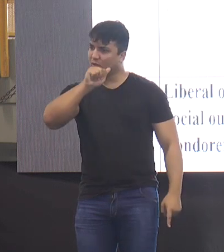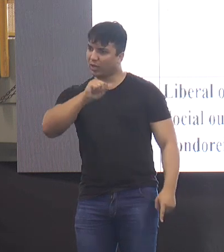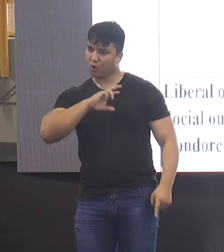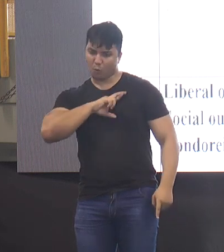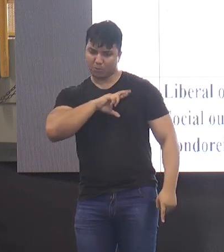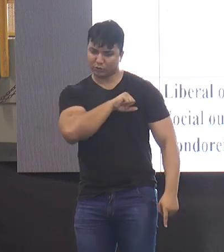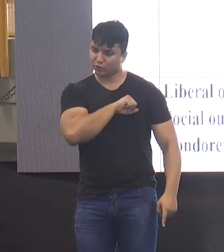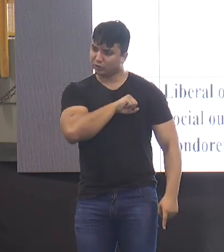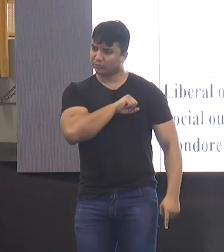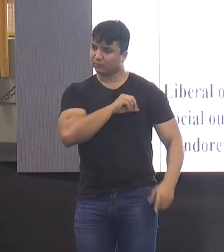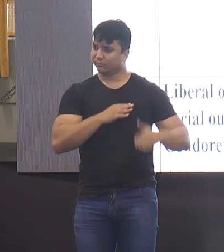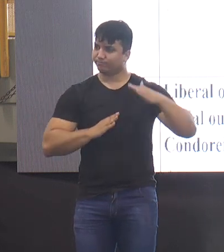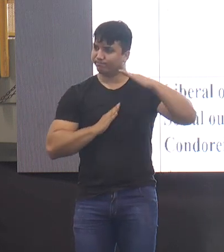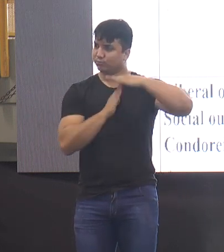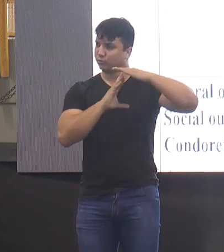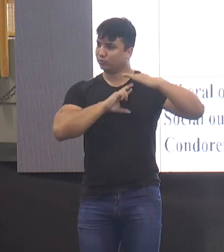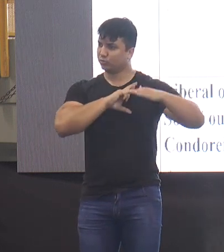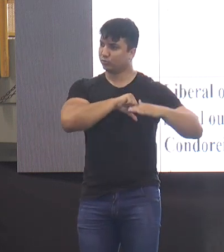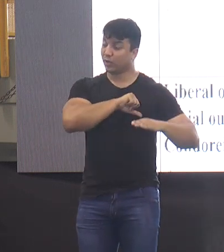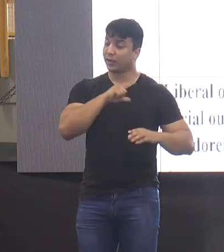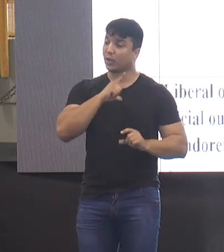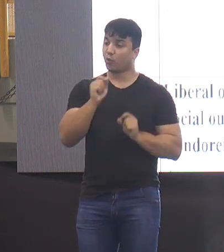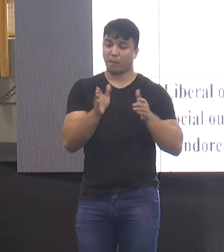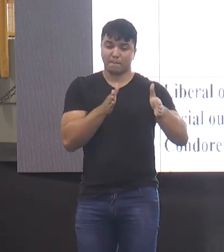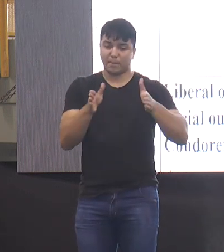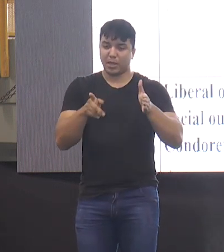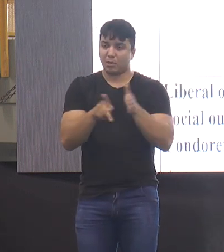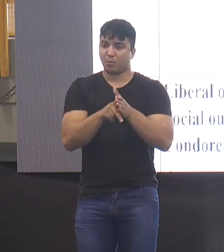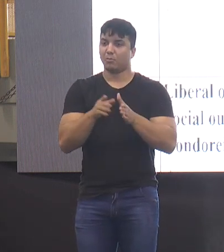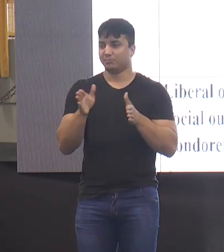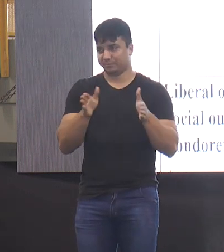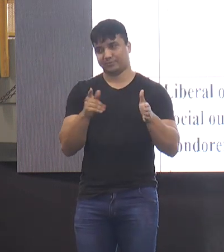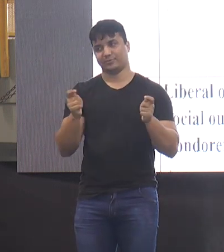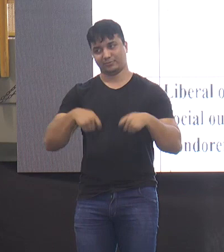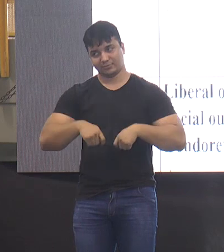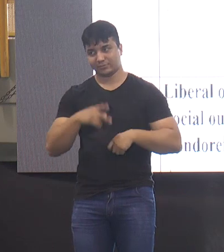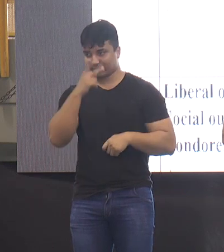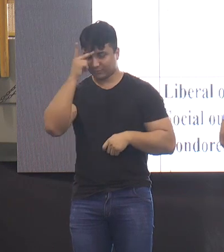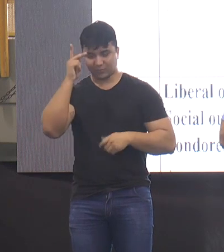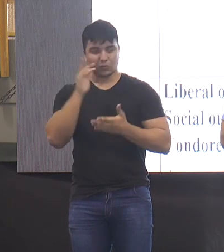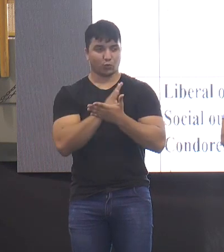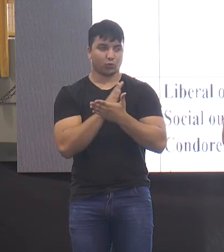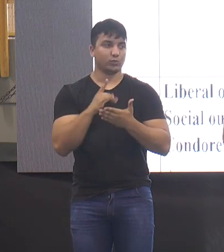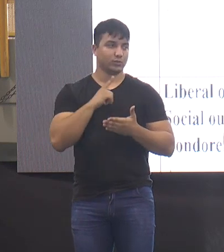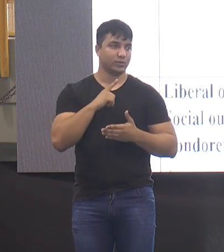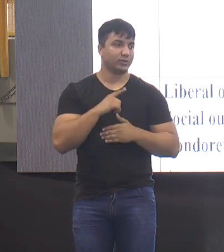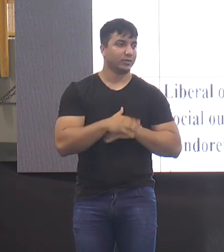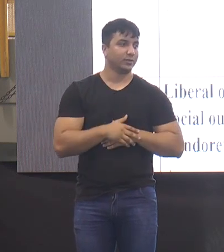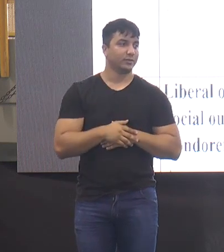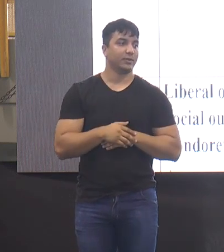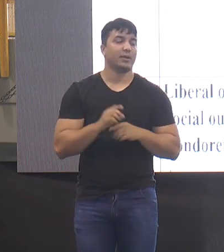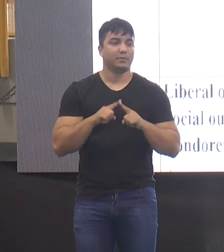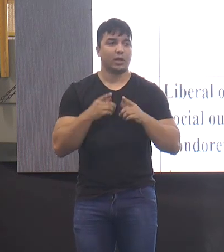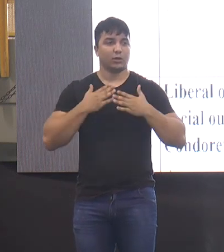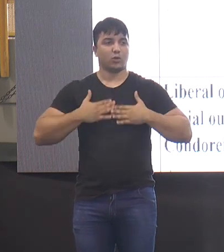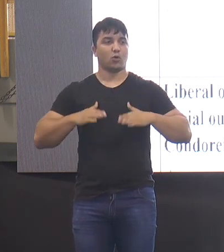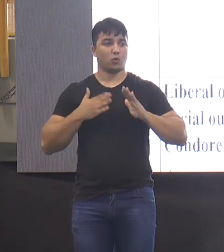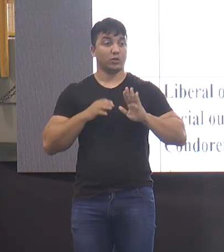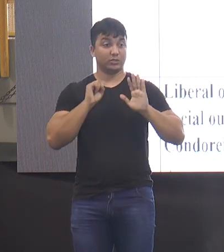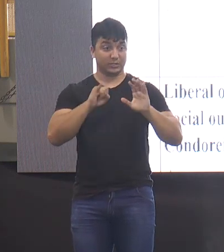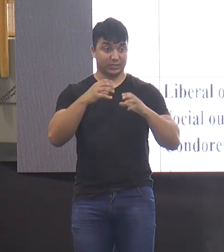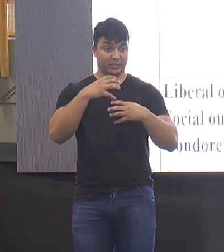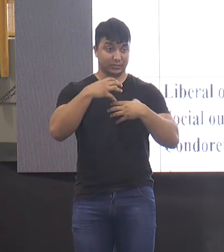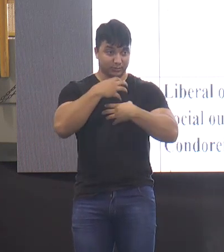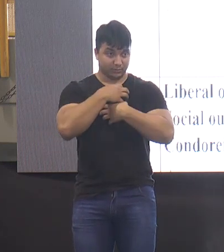grande maioria dos adolescentes passam por uma fase meio ultrarromântica. Certo? Mas relaxem, se você está